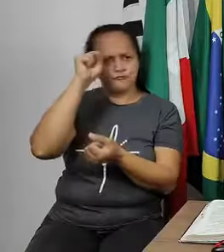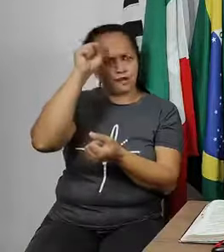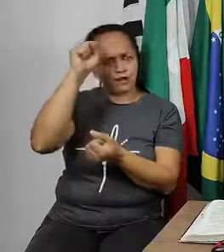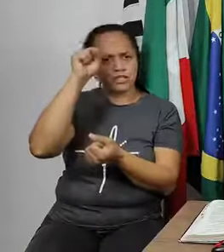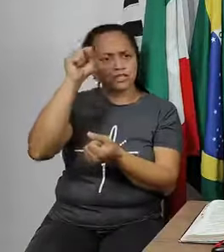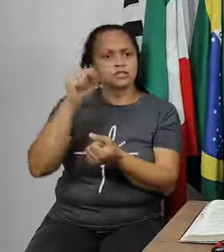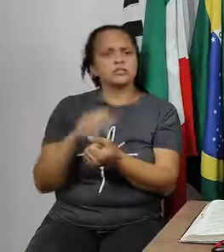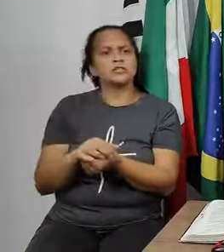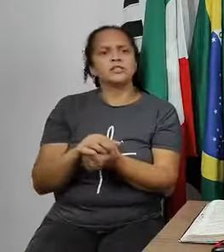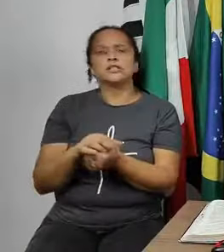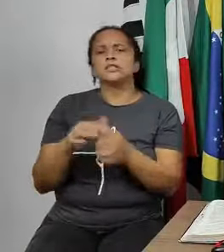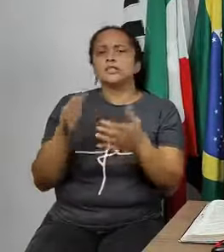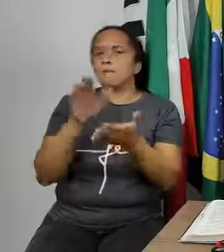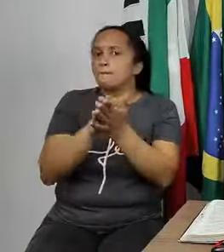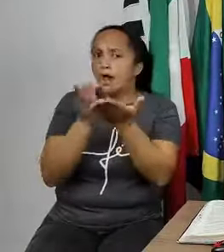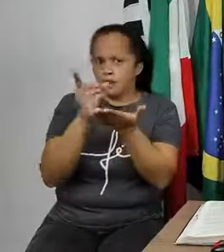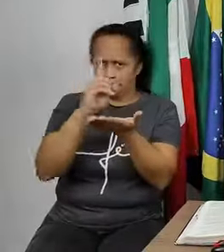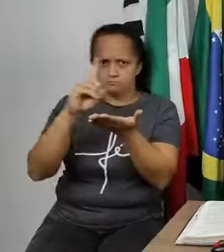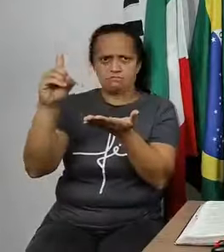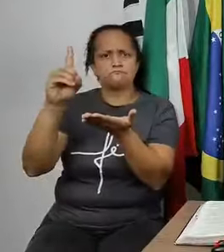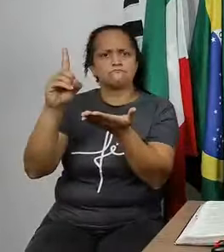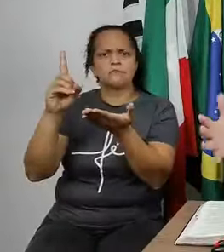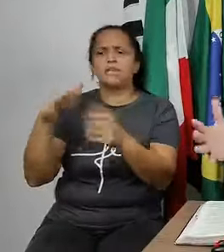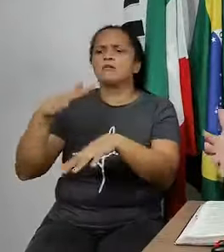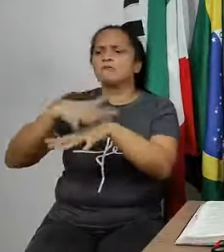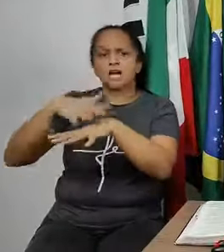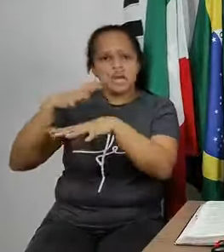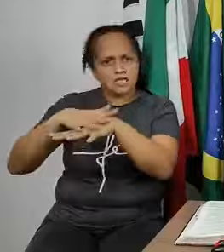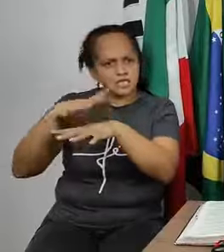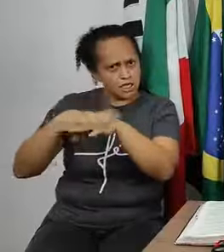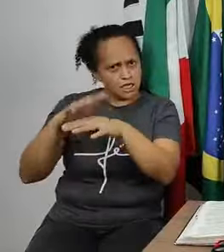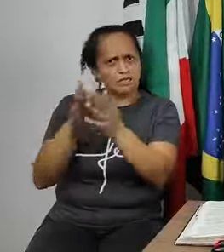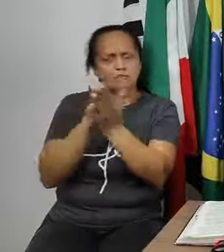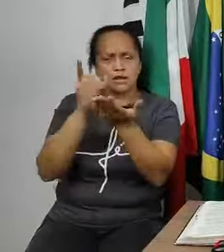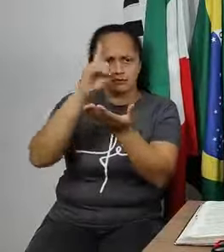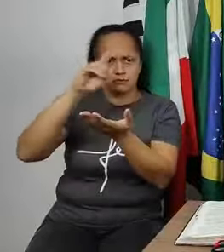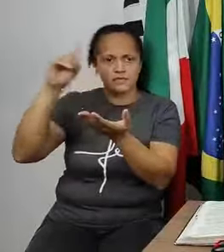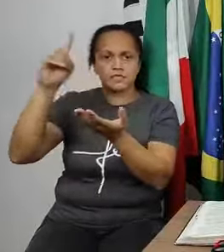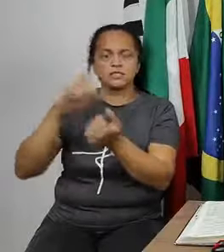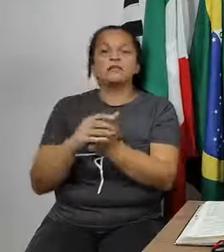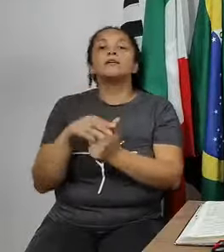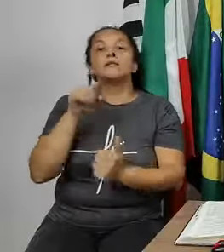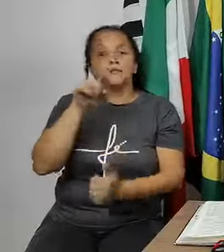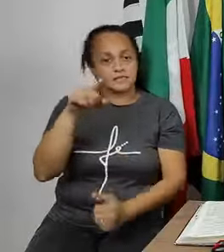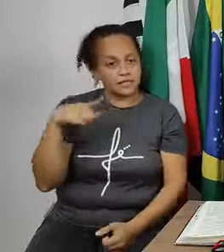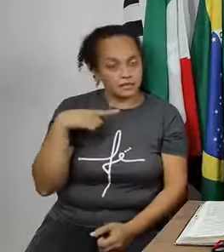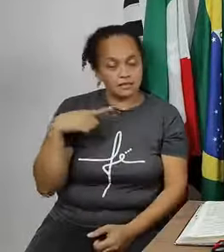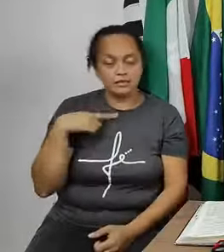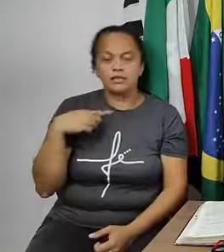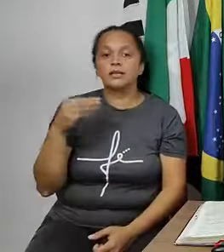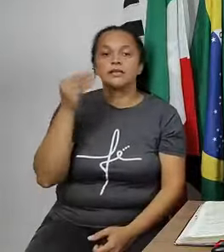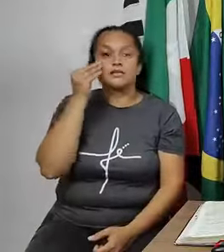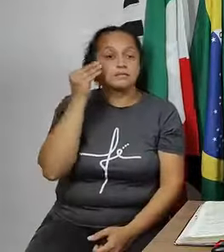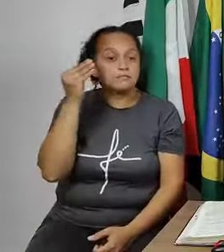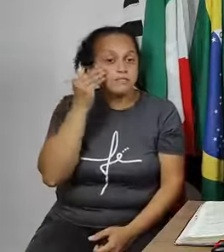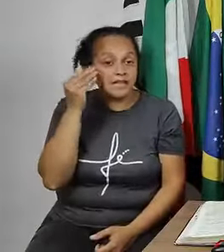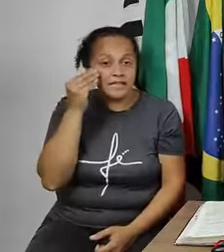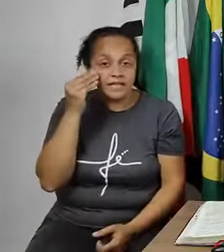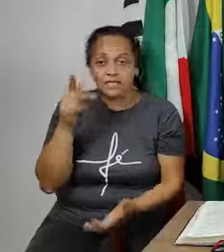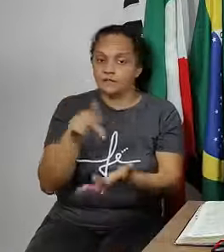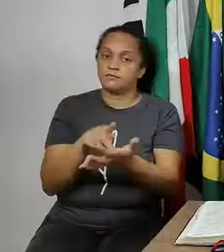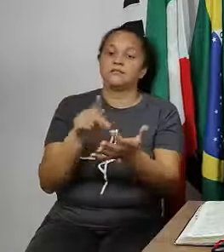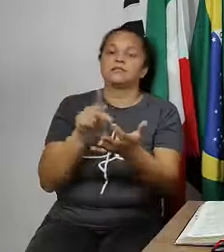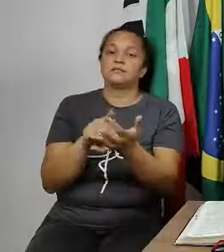a prática da palavra de Deus, que traz a você experiências reais